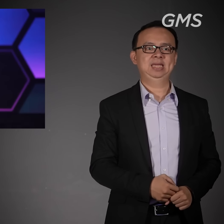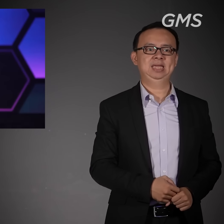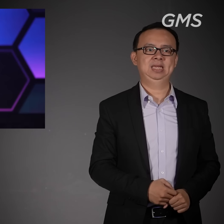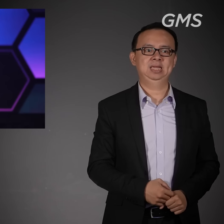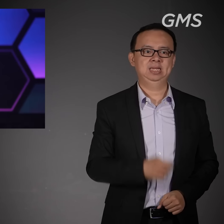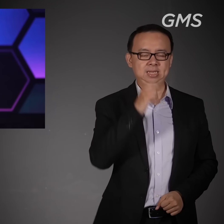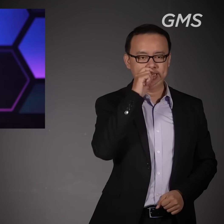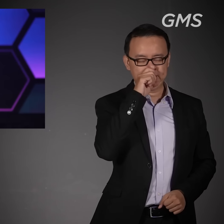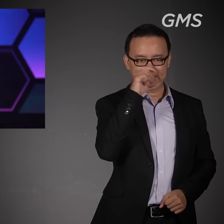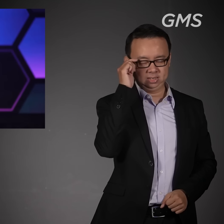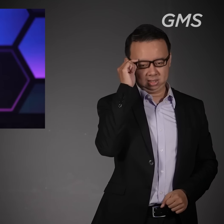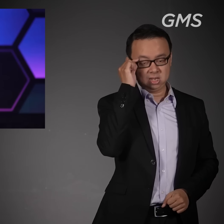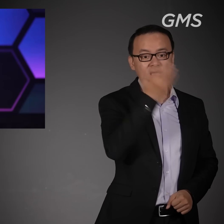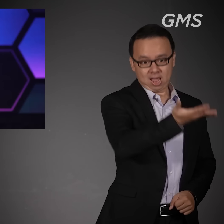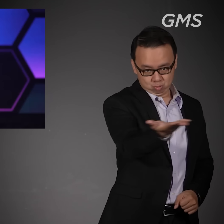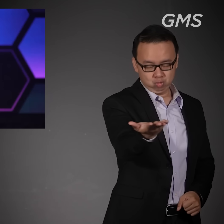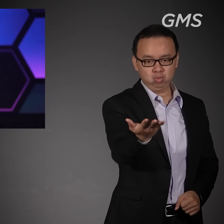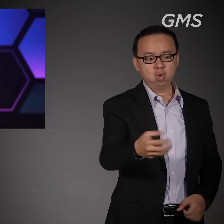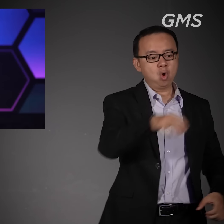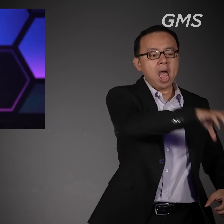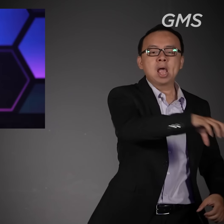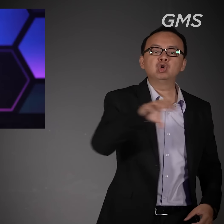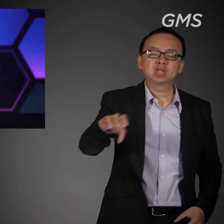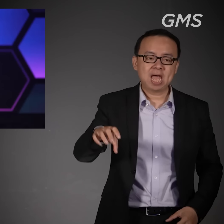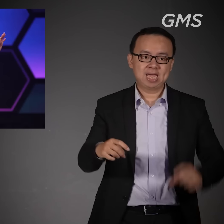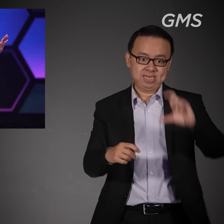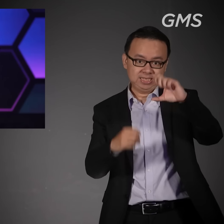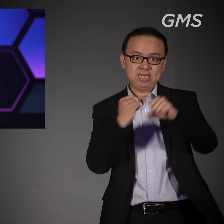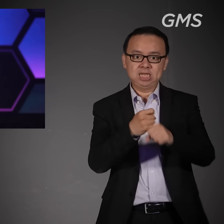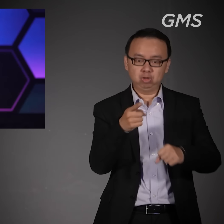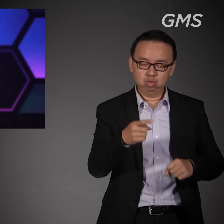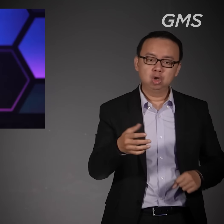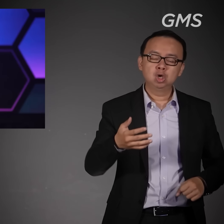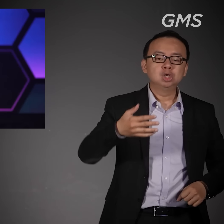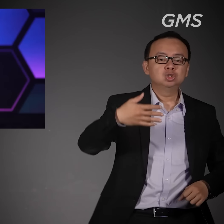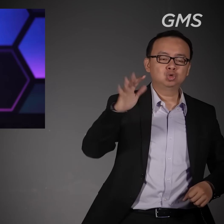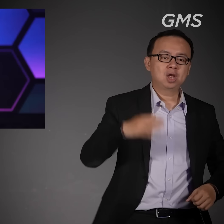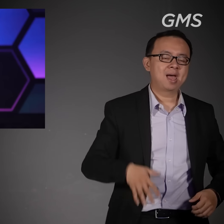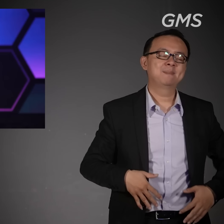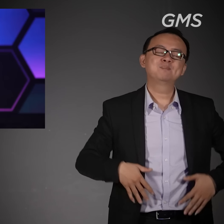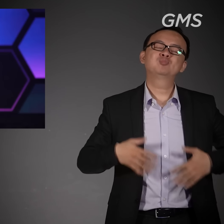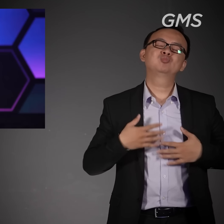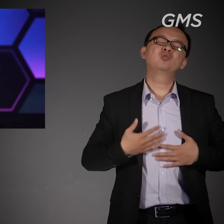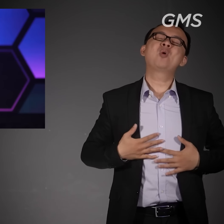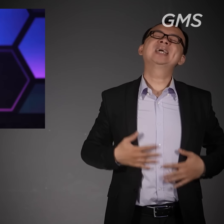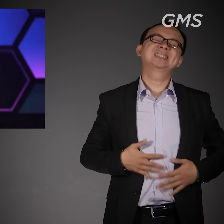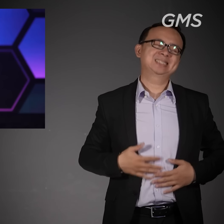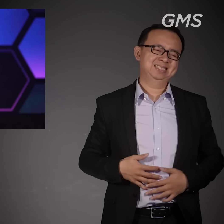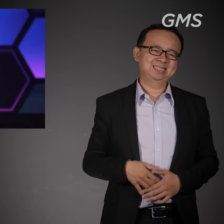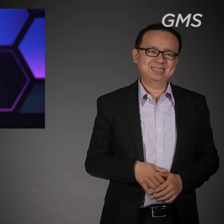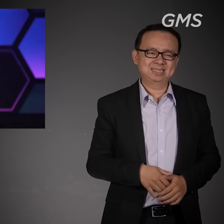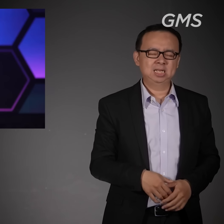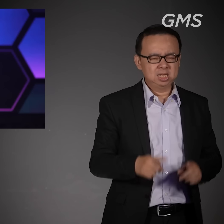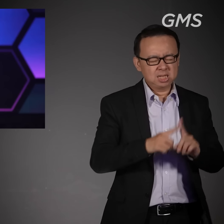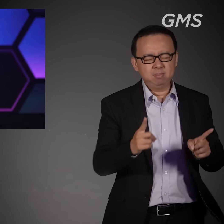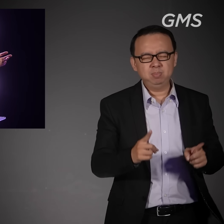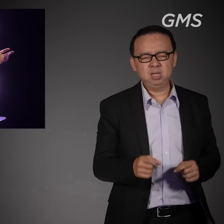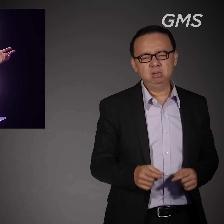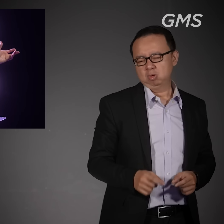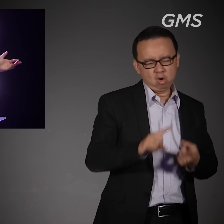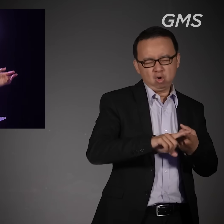Anda sudah dipuaskan dengan hubungan. Mereka tidak. Jiwa baru itu tidak kenal Tuhan. Sebagian mereka